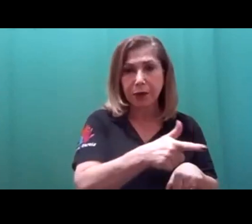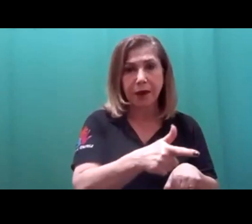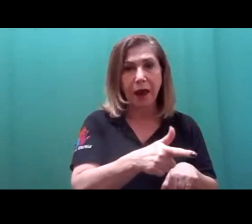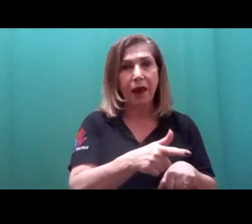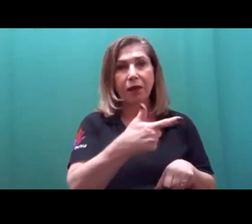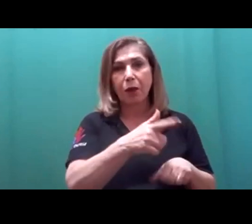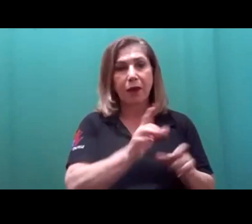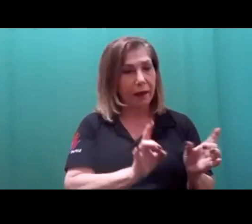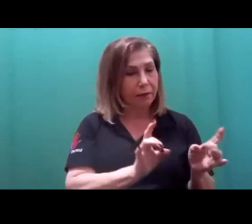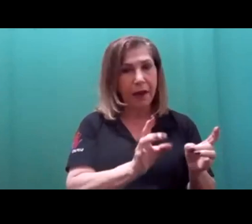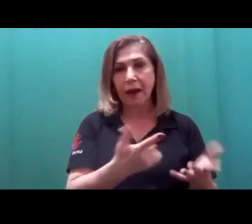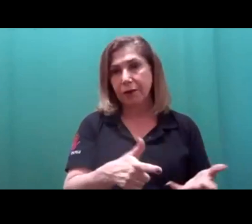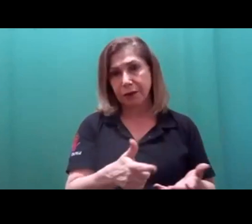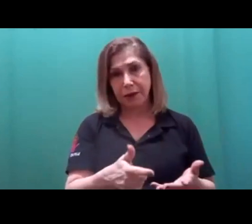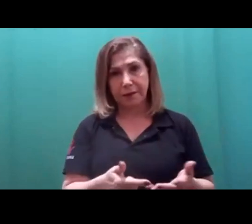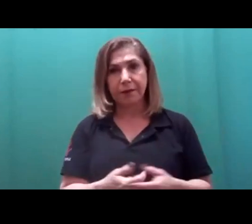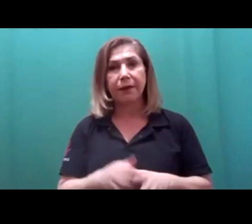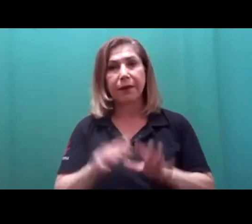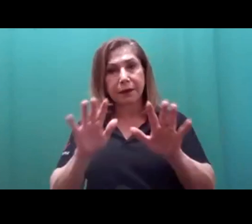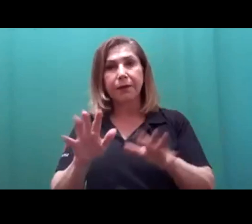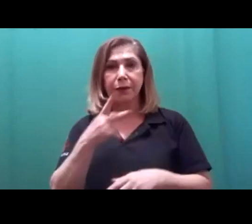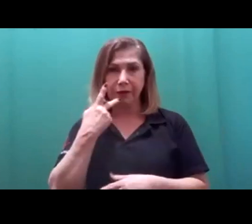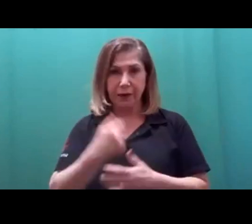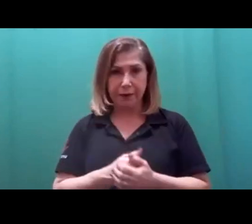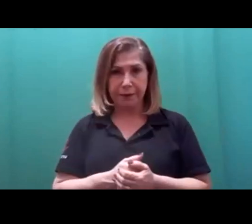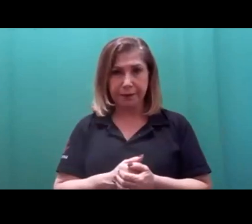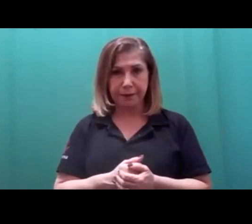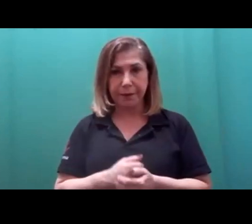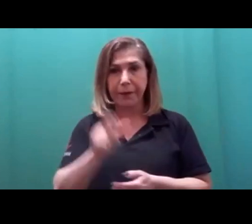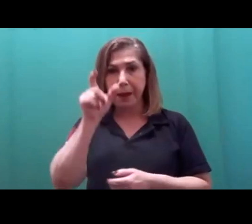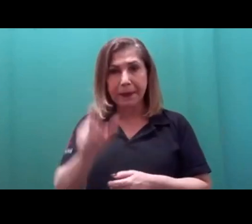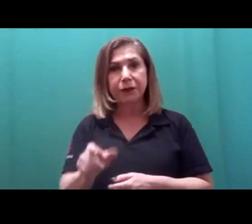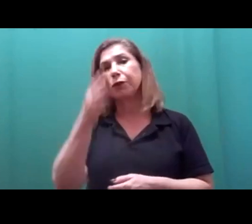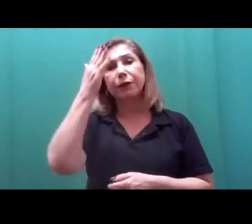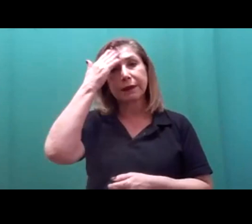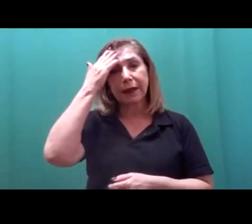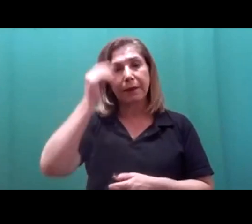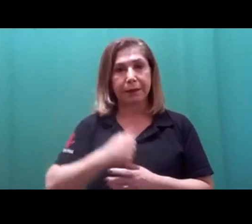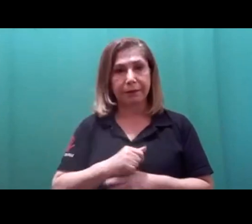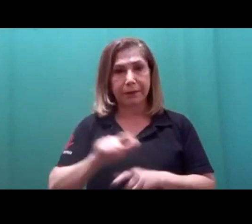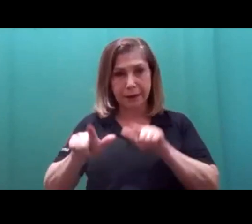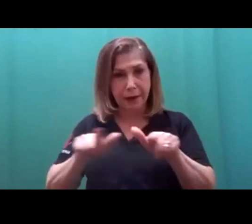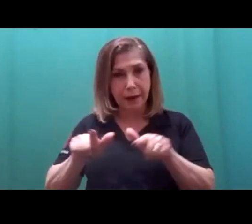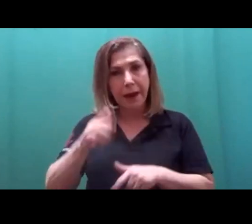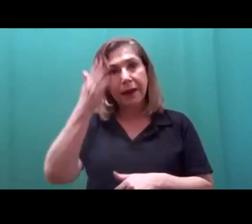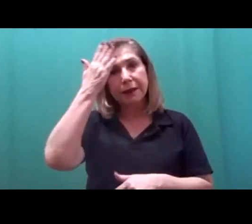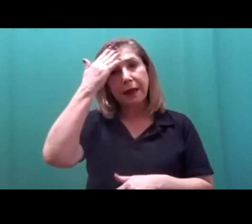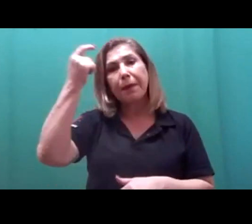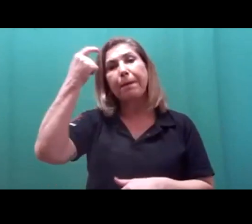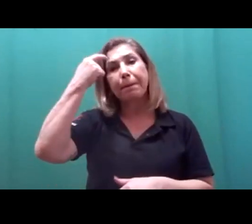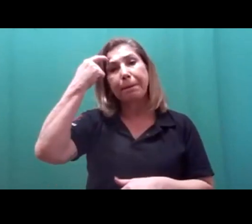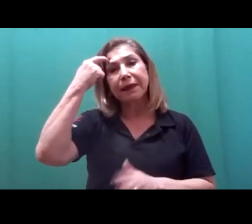Então, o que eu reporto é que as pessoas que sabem fazer, sabem pensar